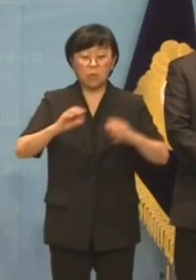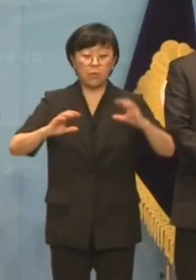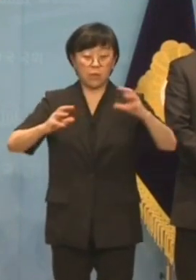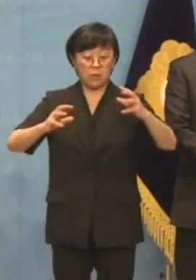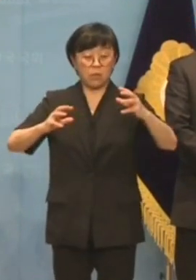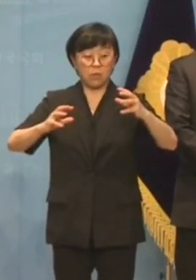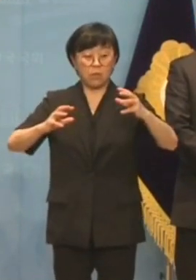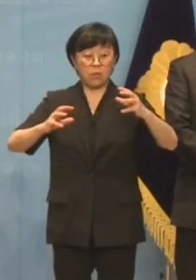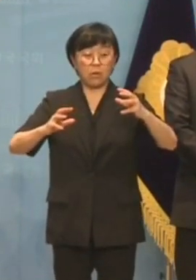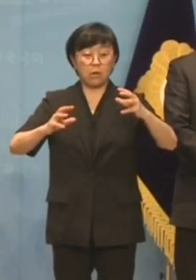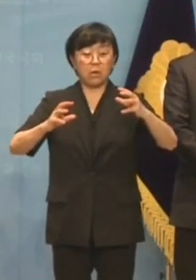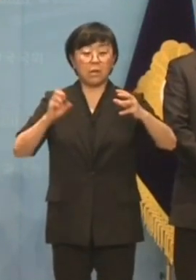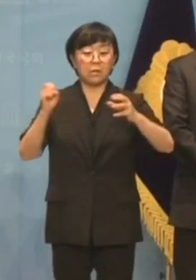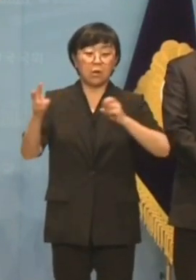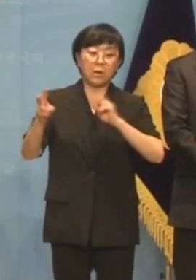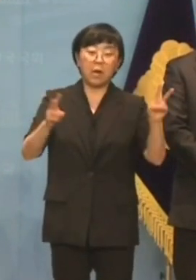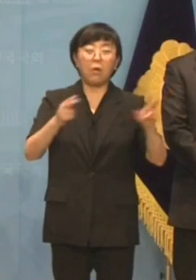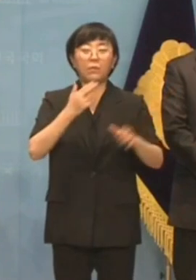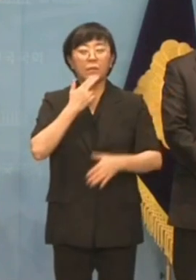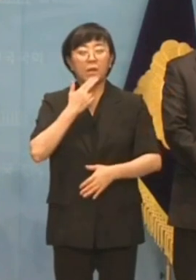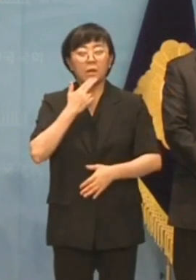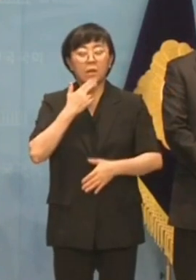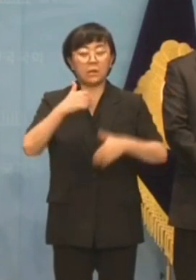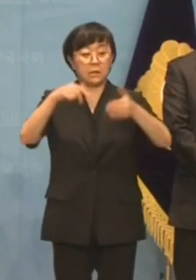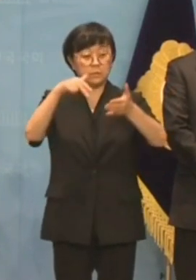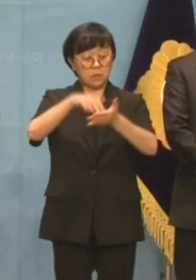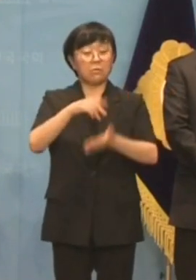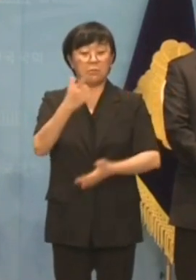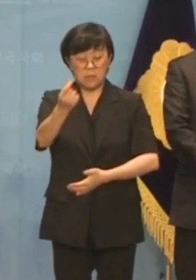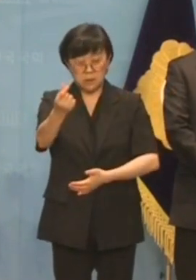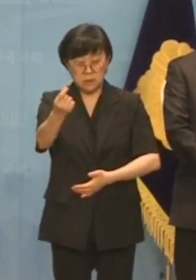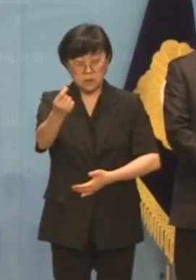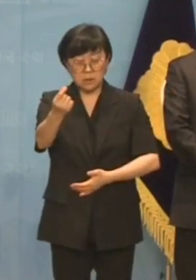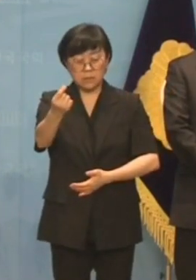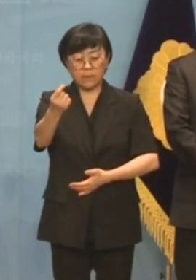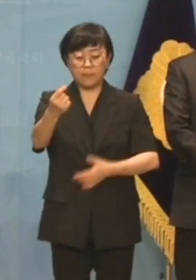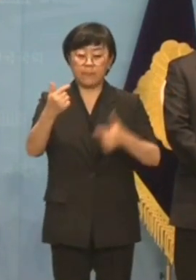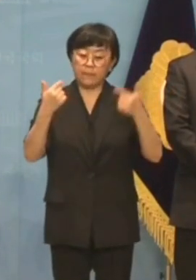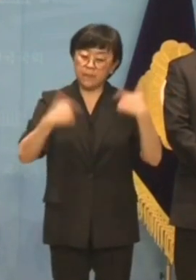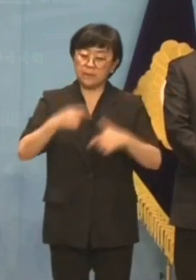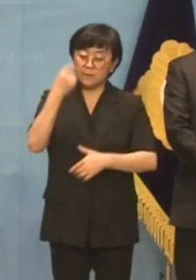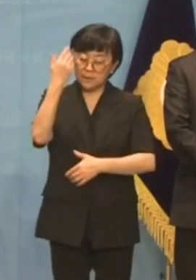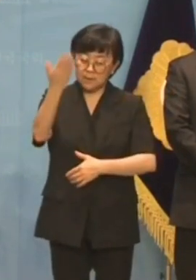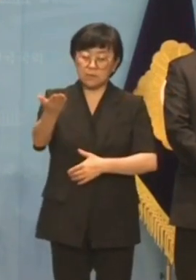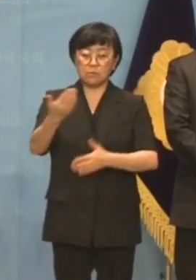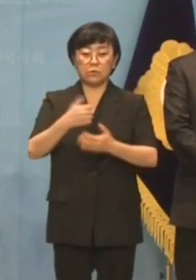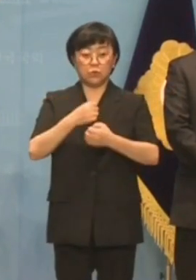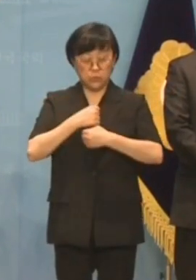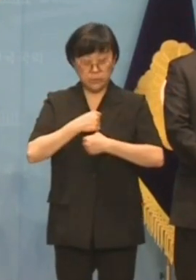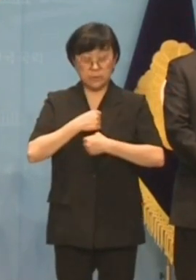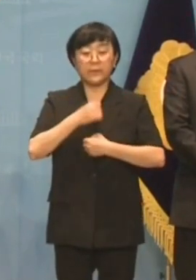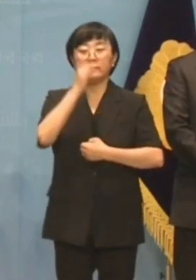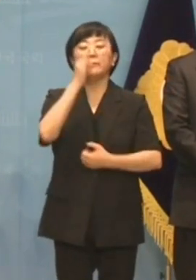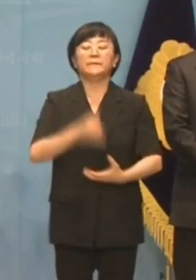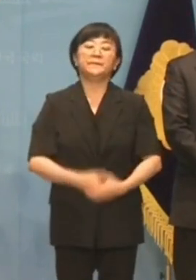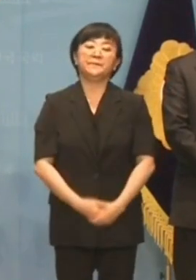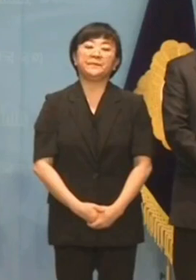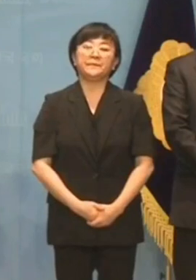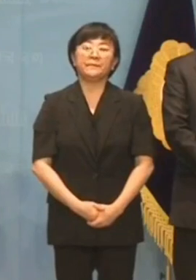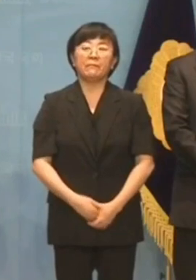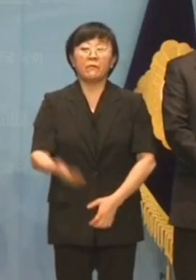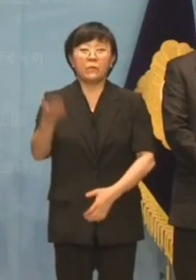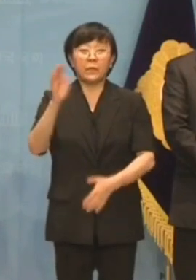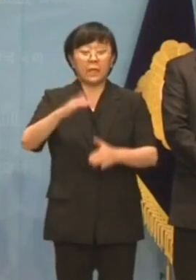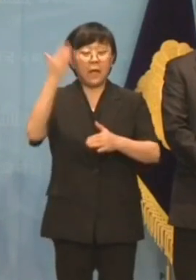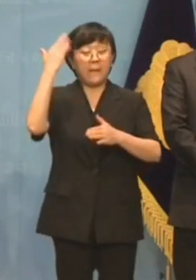외교는 여야가 없다 이런 입장에서 늘 질의를 조심스럽게 하고 합니다. 그럼에도